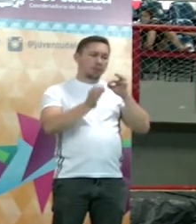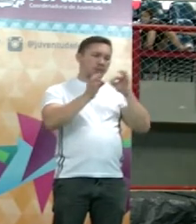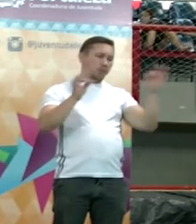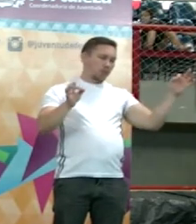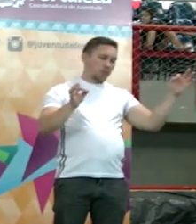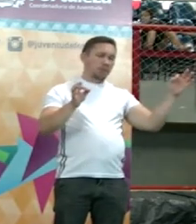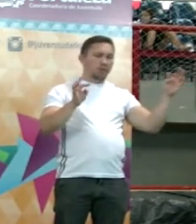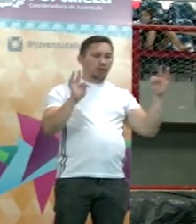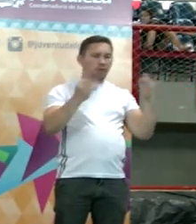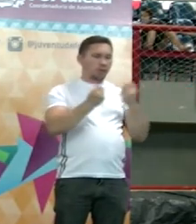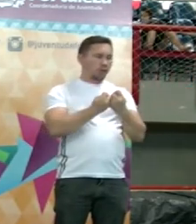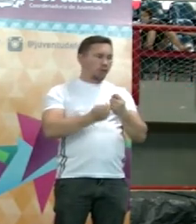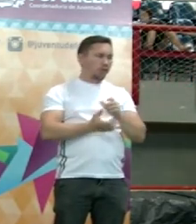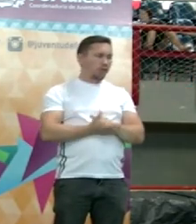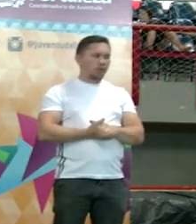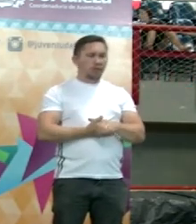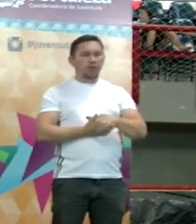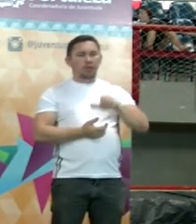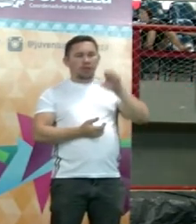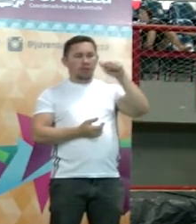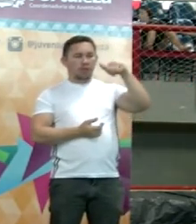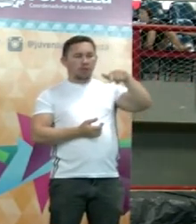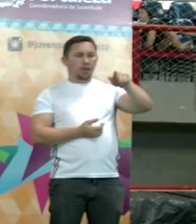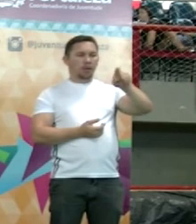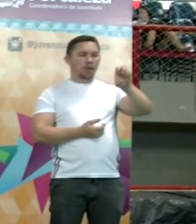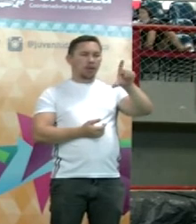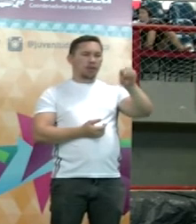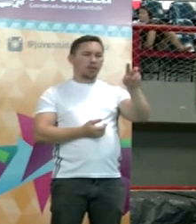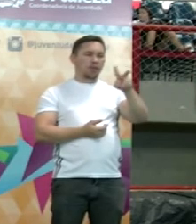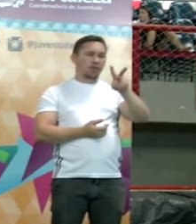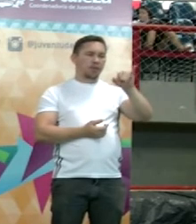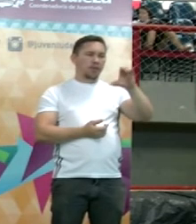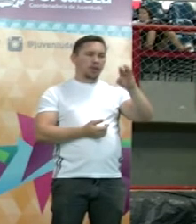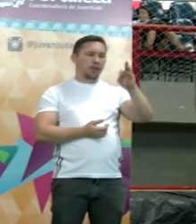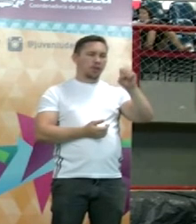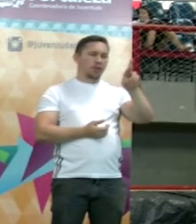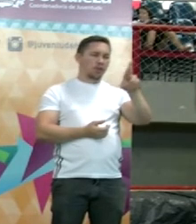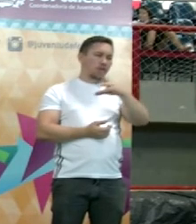Lins. Ângelo Victor Siqueira Lins.